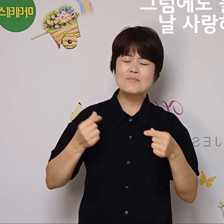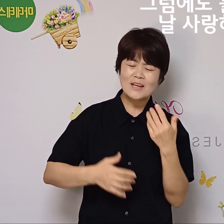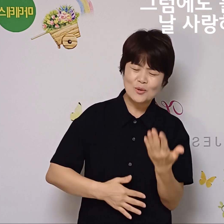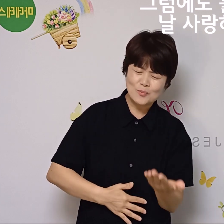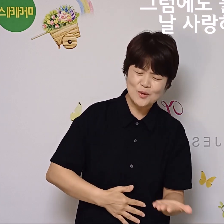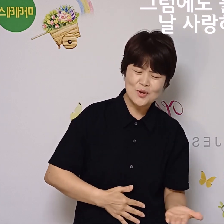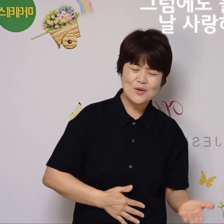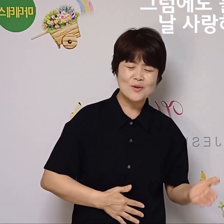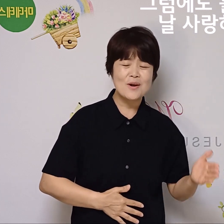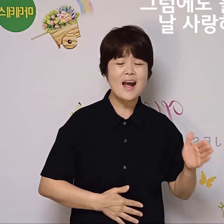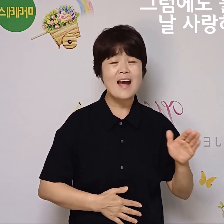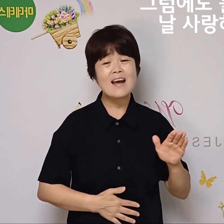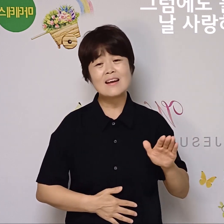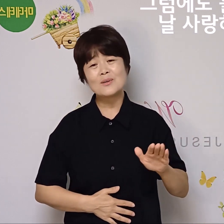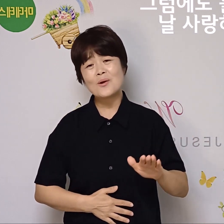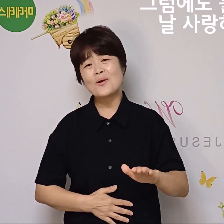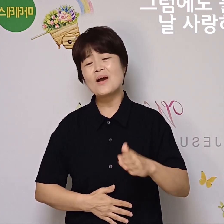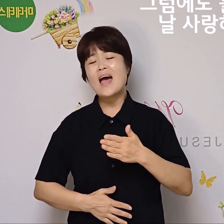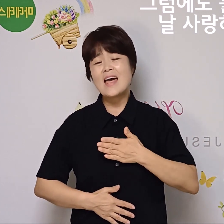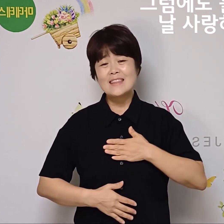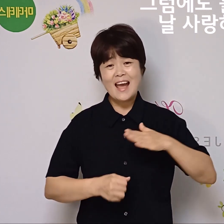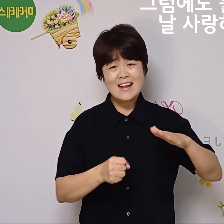그럼에도 불구하고 날